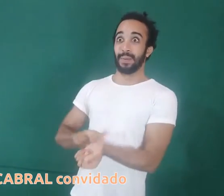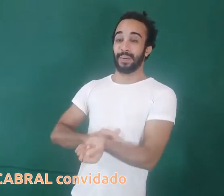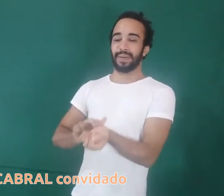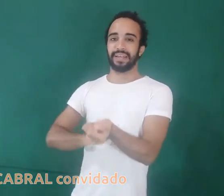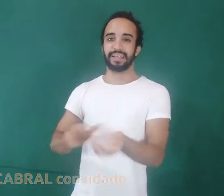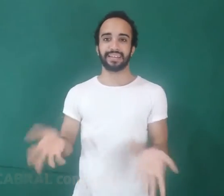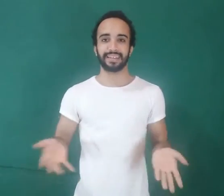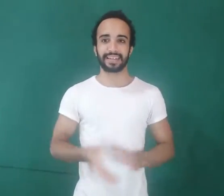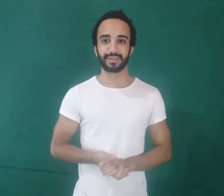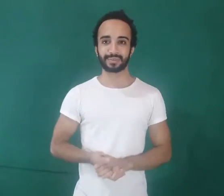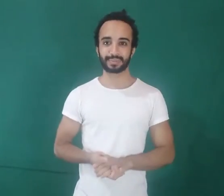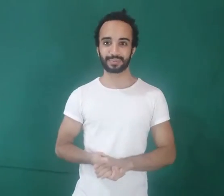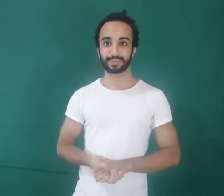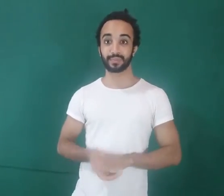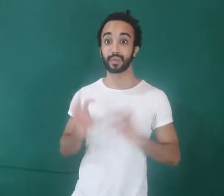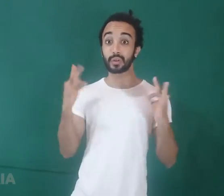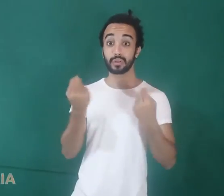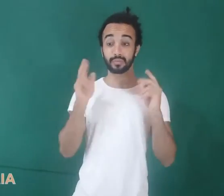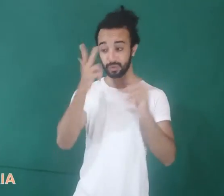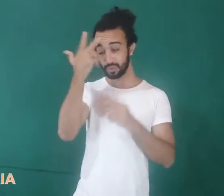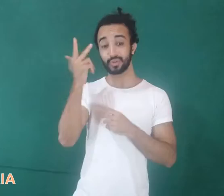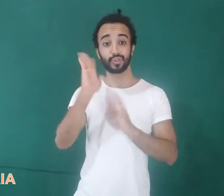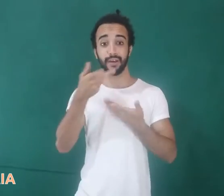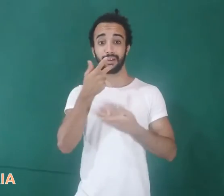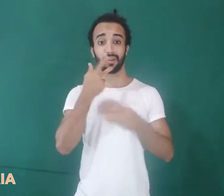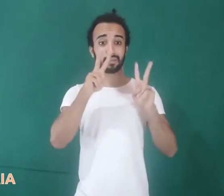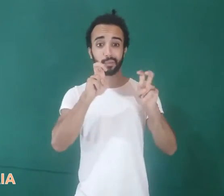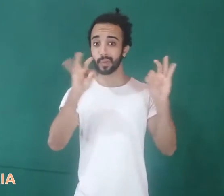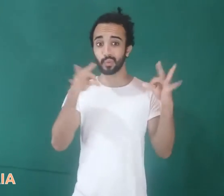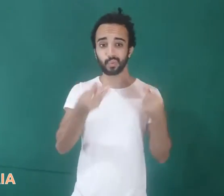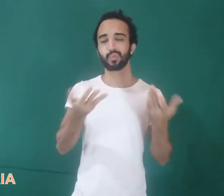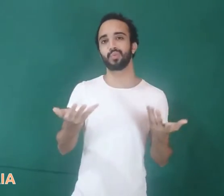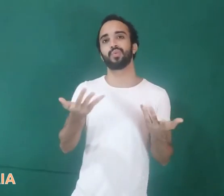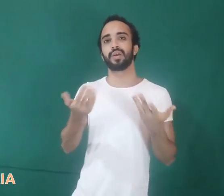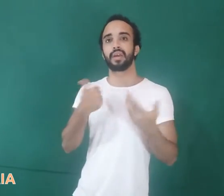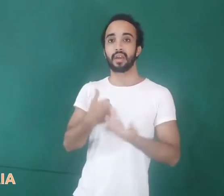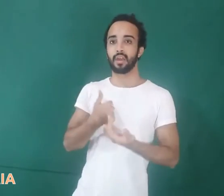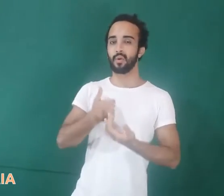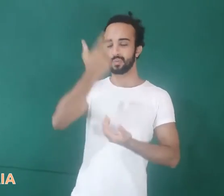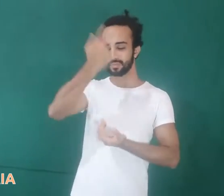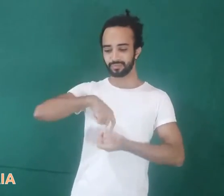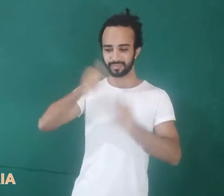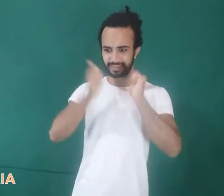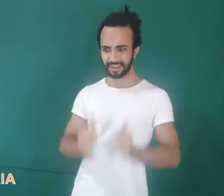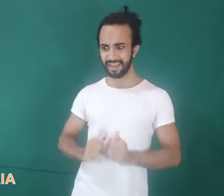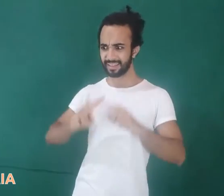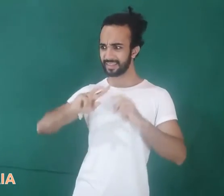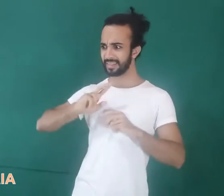Tipo, todo mundo já falou sobre tudo, já tá tudo lá. E isso, enquanto artista, é muito difícil, né? Porque o que é que você vai criar